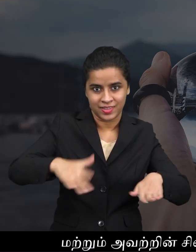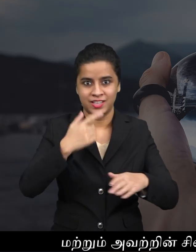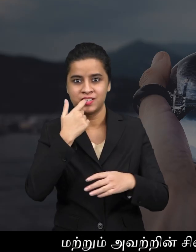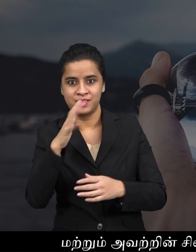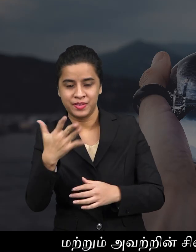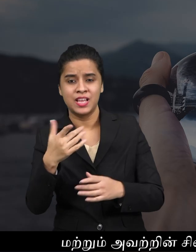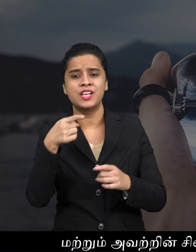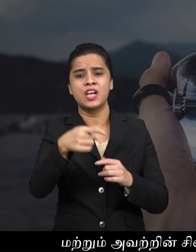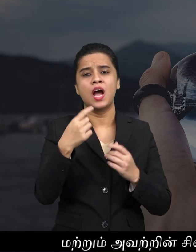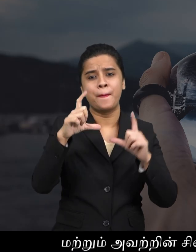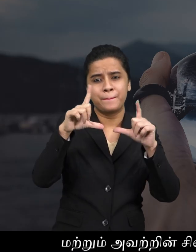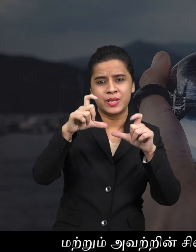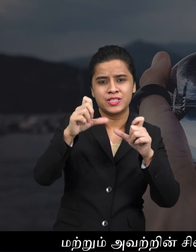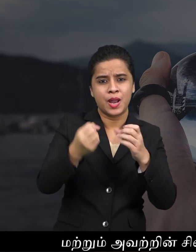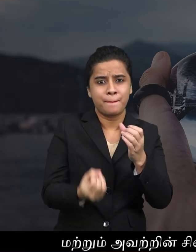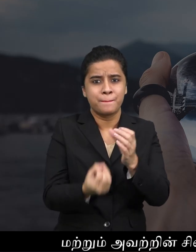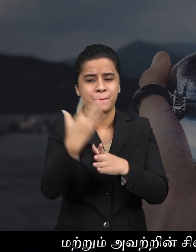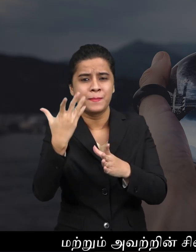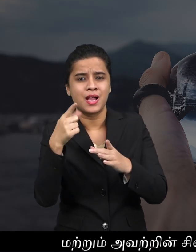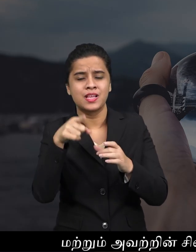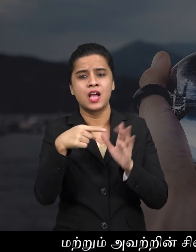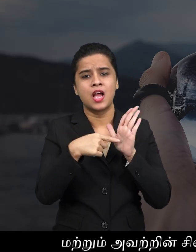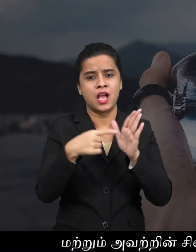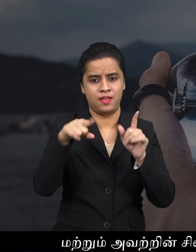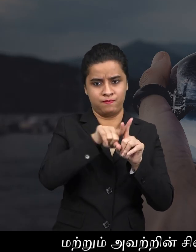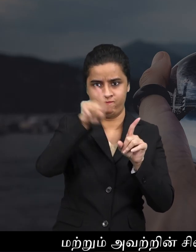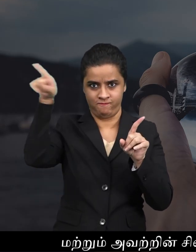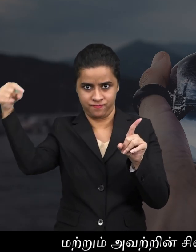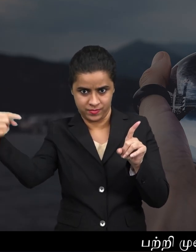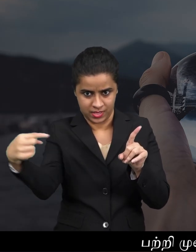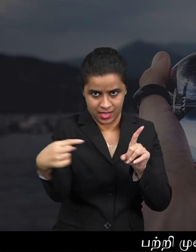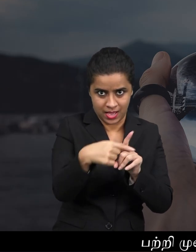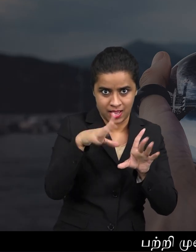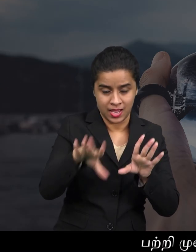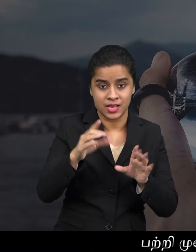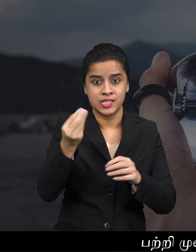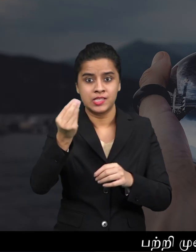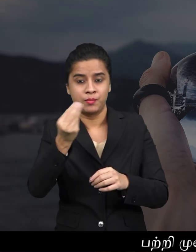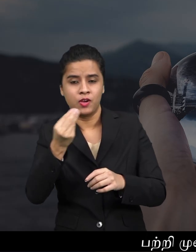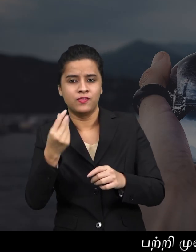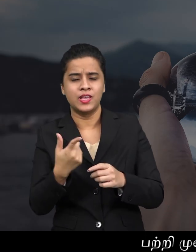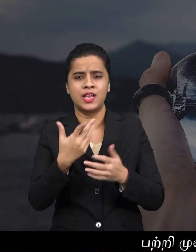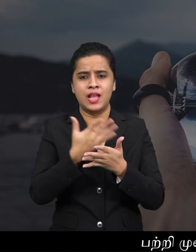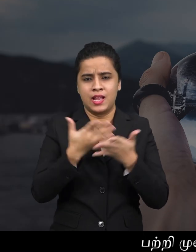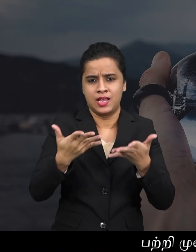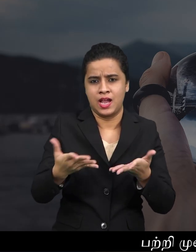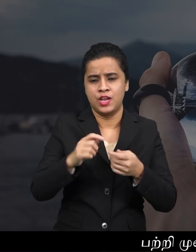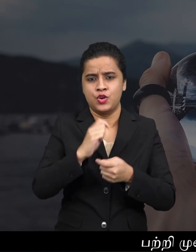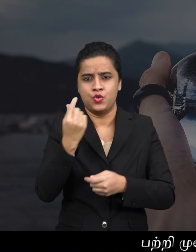உருவாக்குவது மற்றும் அவற்றின் சில நடைமுறை பயன்பாடுகள் ஆகியவற்றை பற்றி முன்பு நீங்கள்